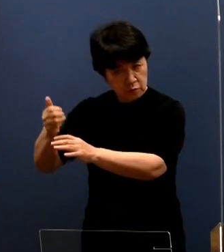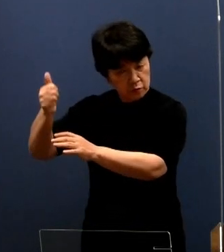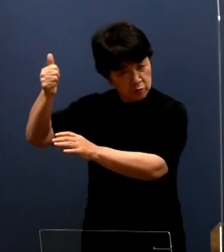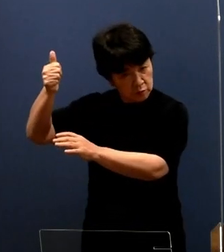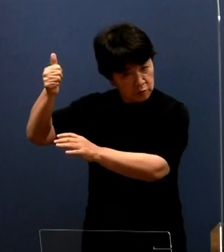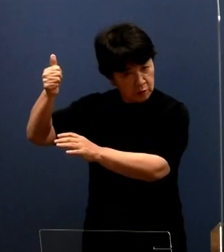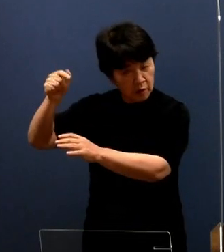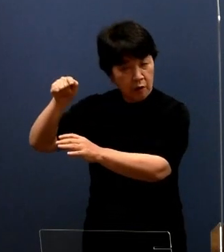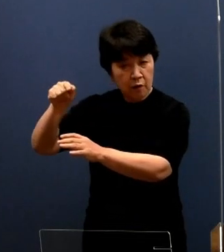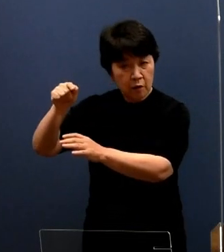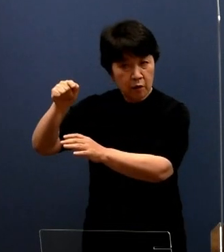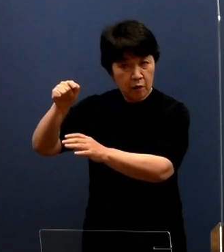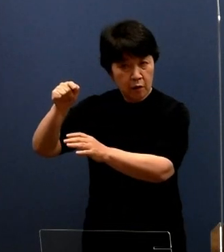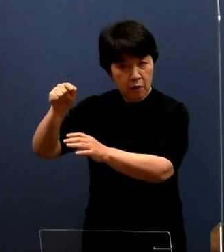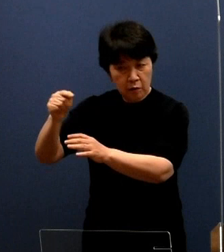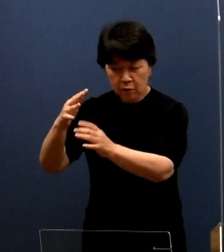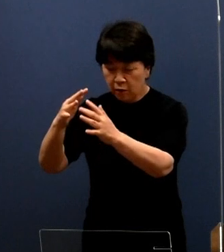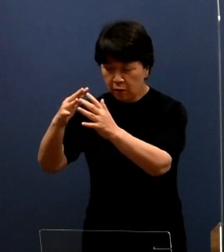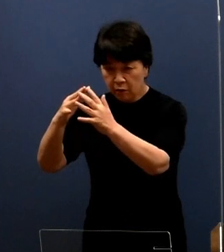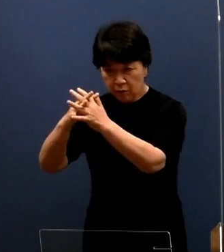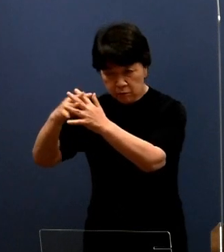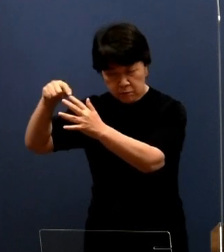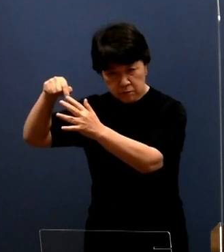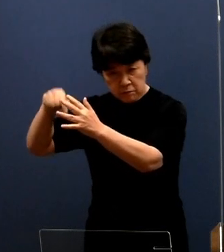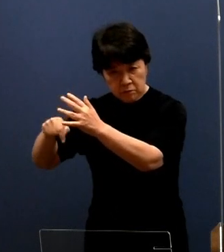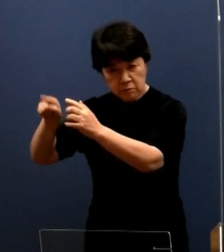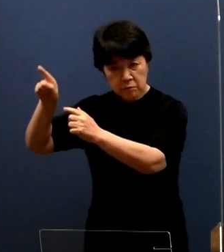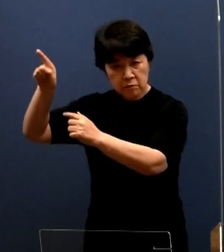枢密院を経由して出される、